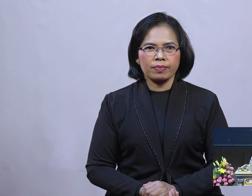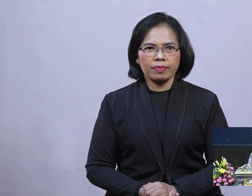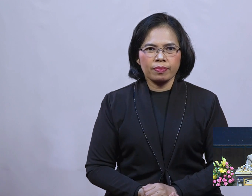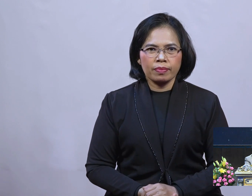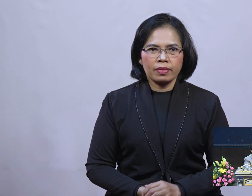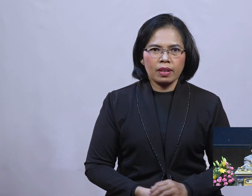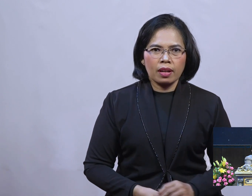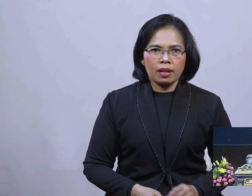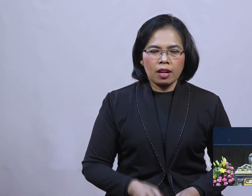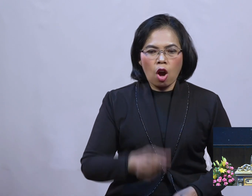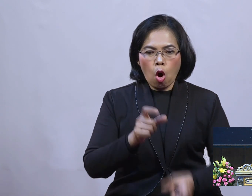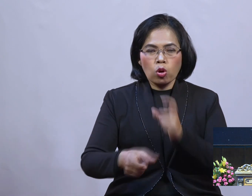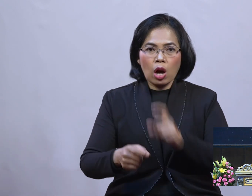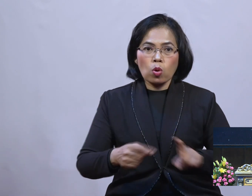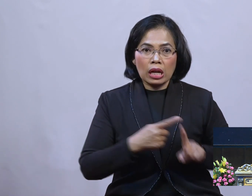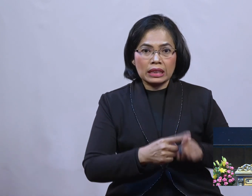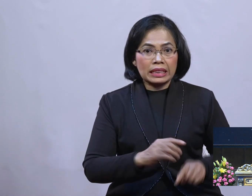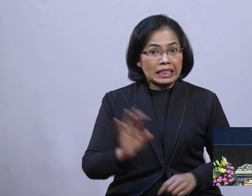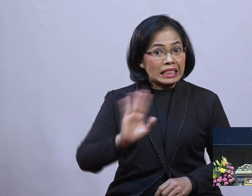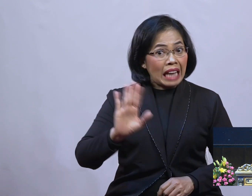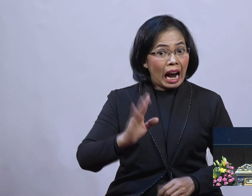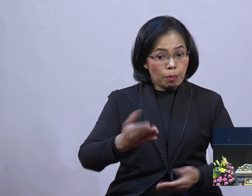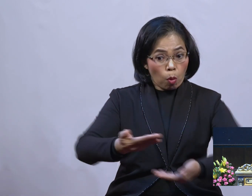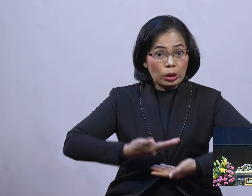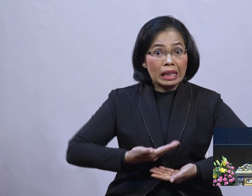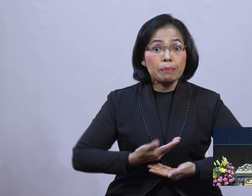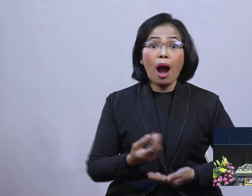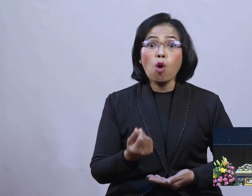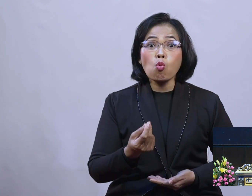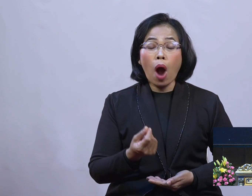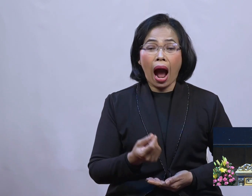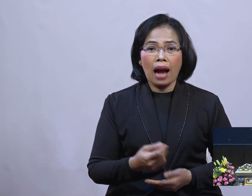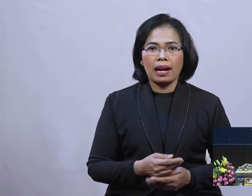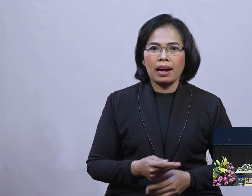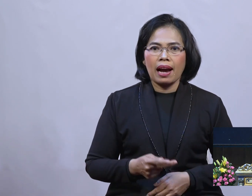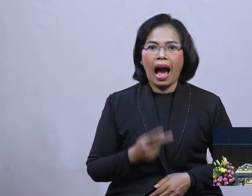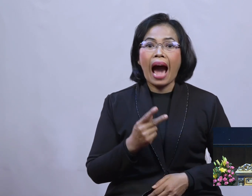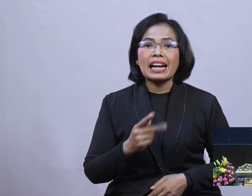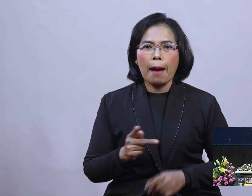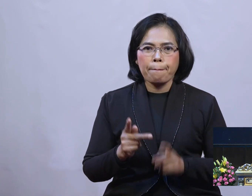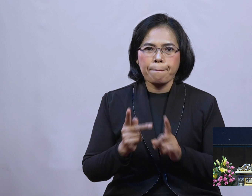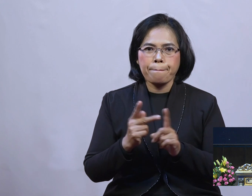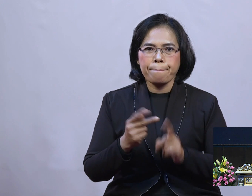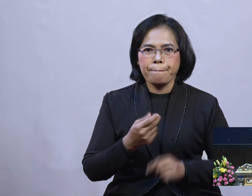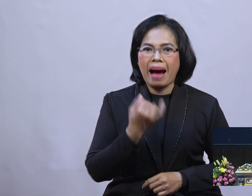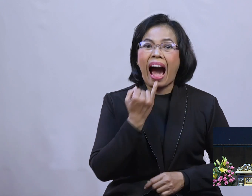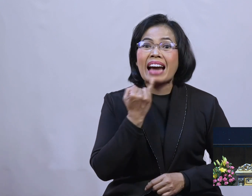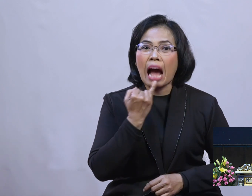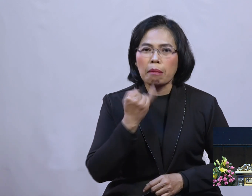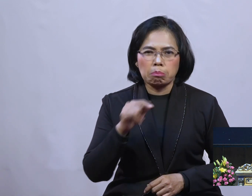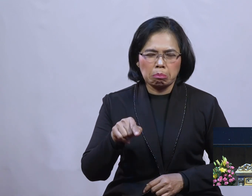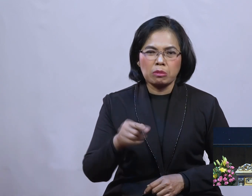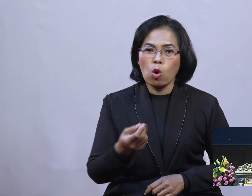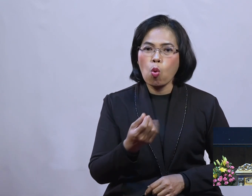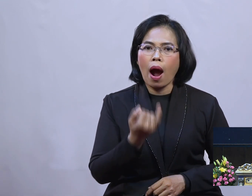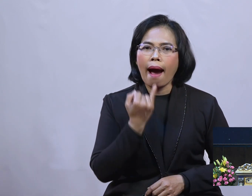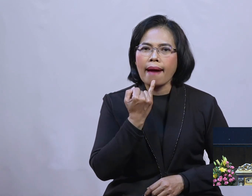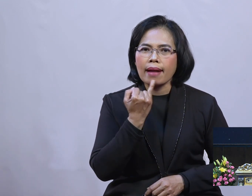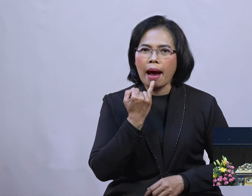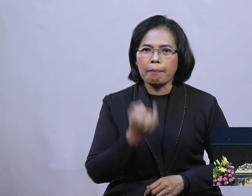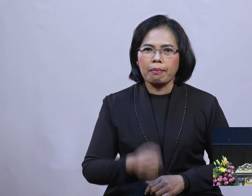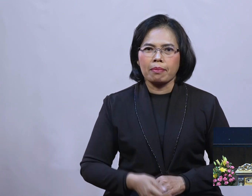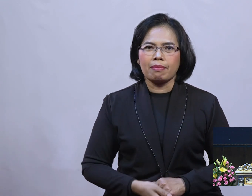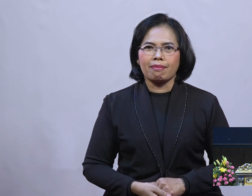orang-orang Kristen anak tuhan jangan mau terima uang haram seperti itu file menyebut itu uang haram